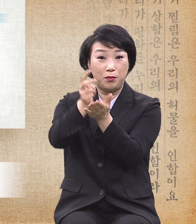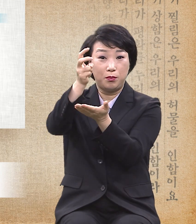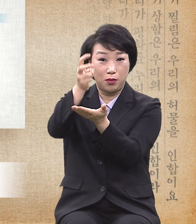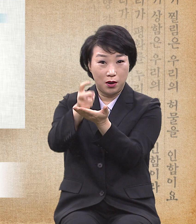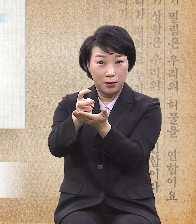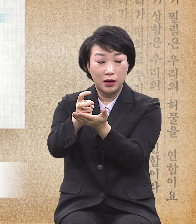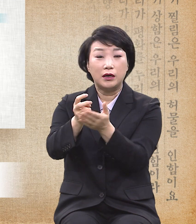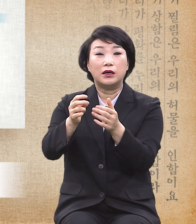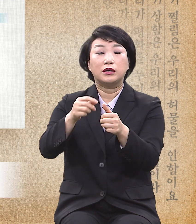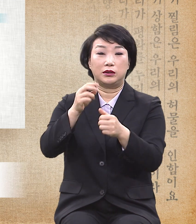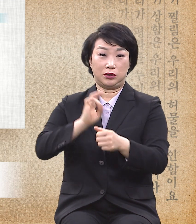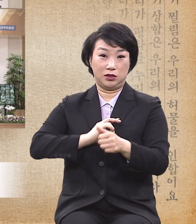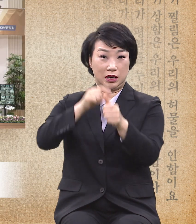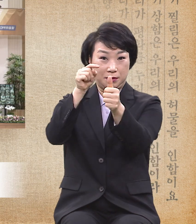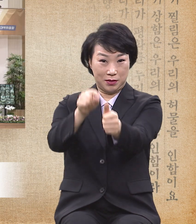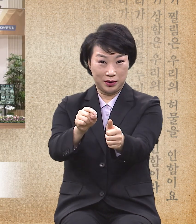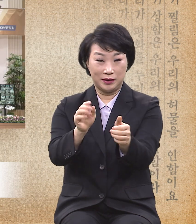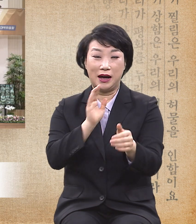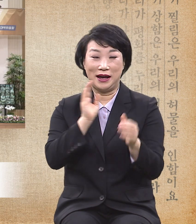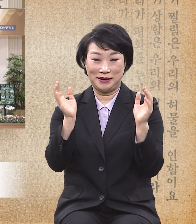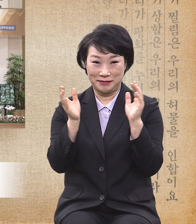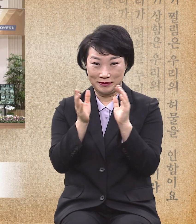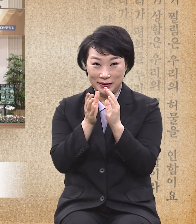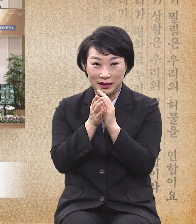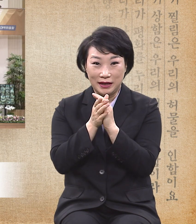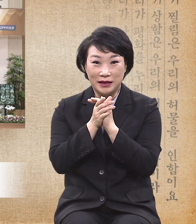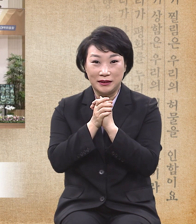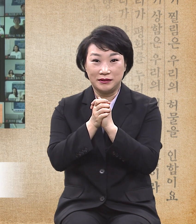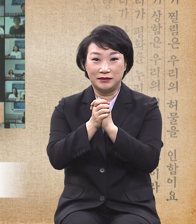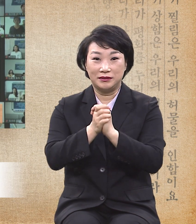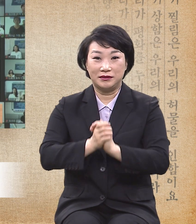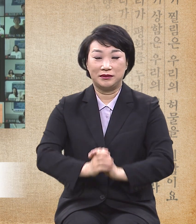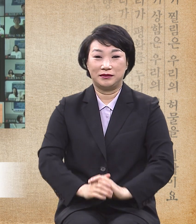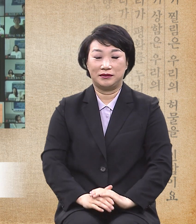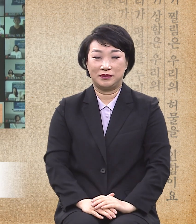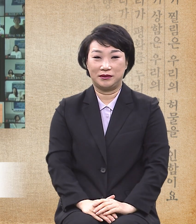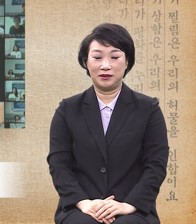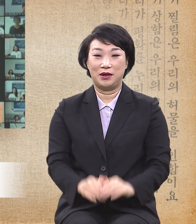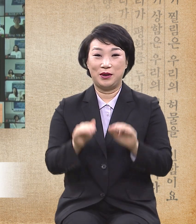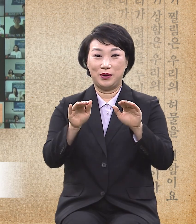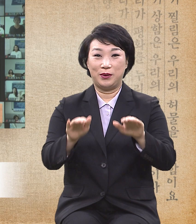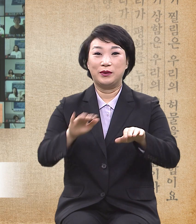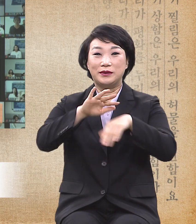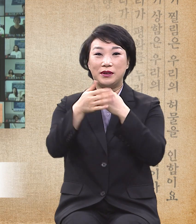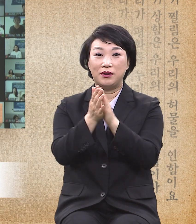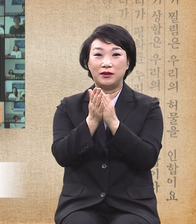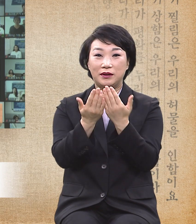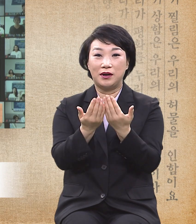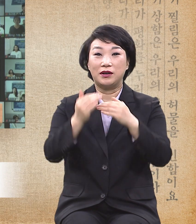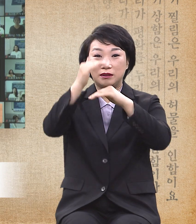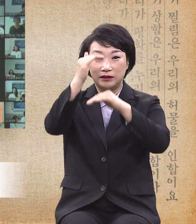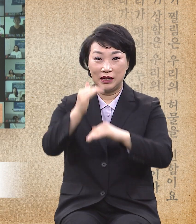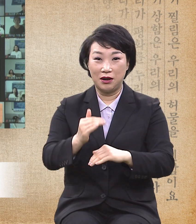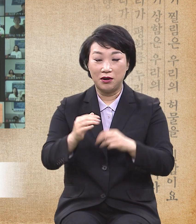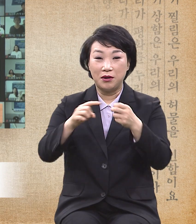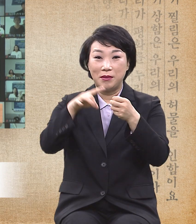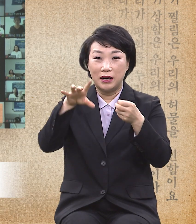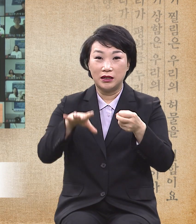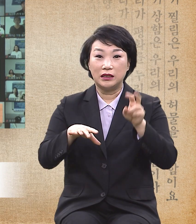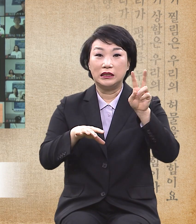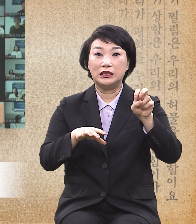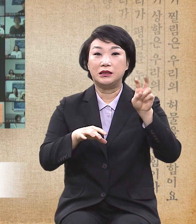선지자의 강령이니라. 아멘. 아멘. 오늘 본문